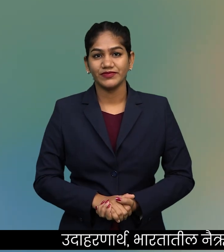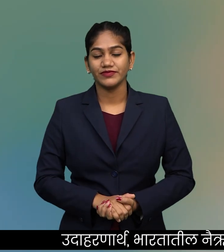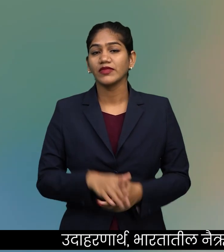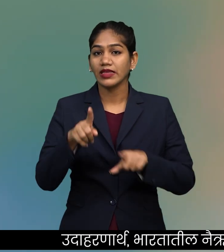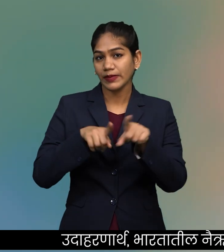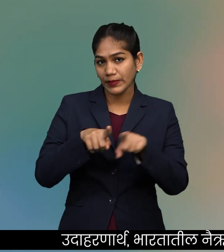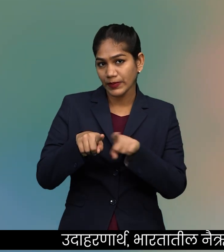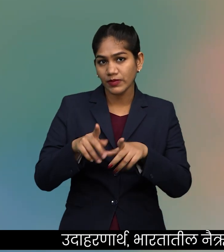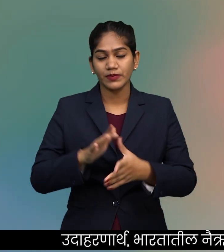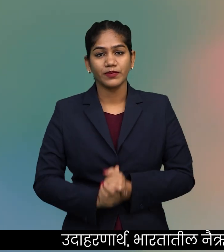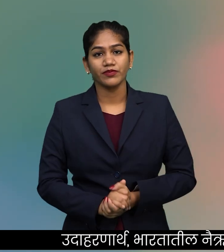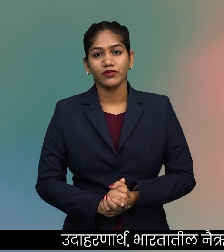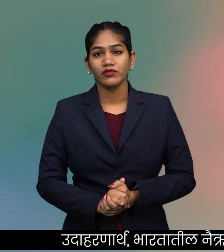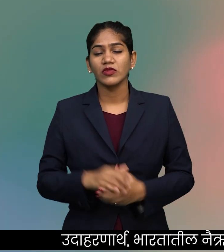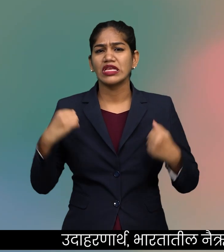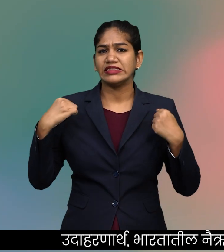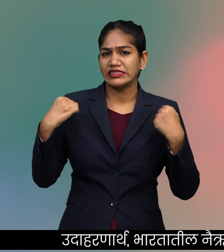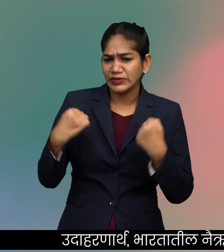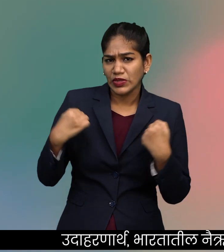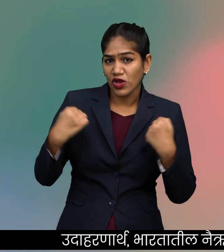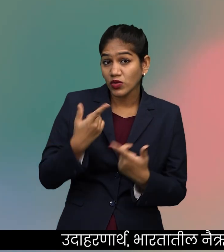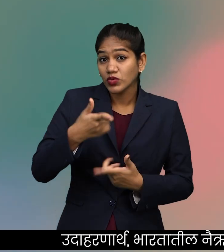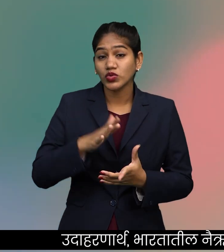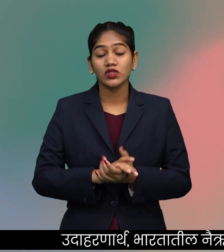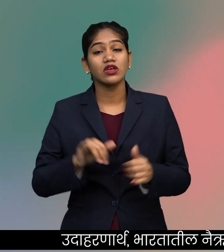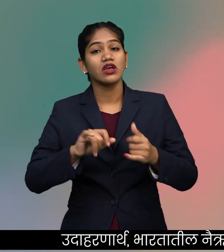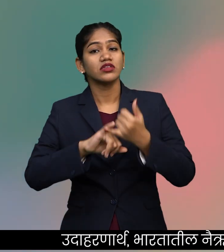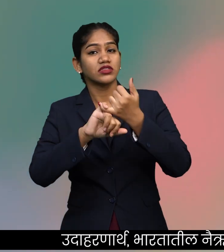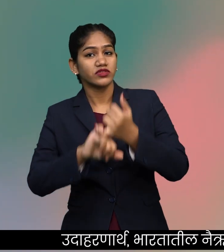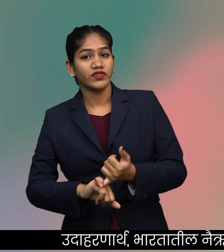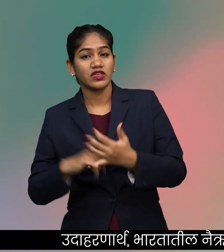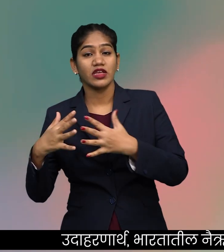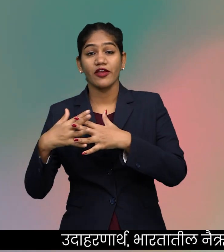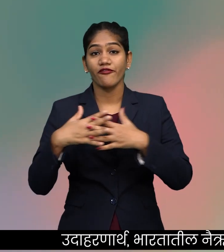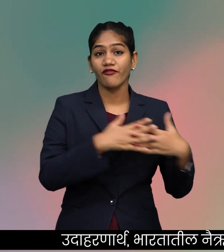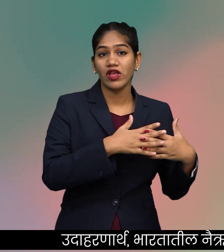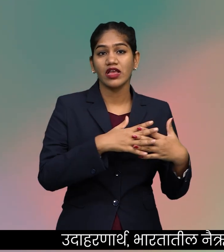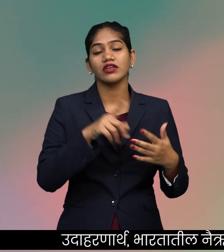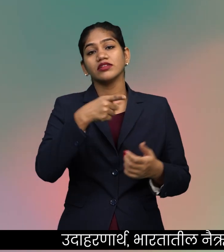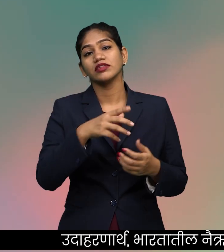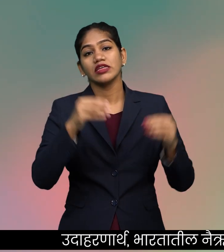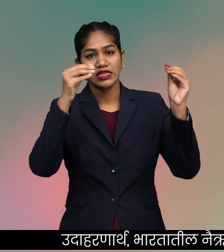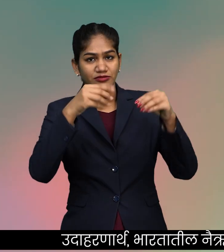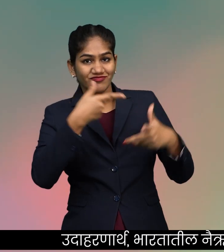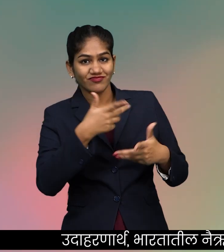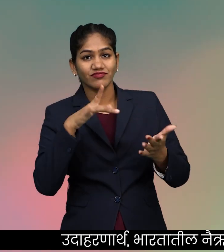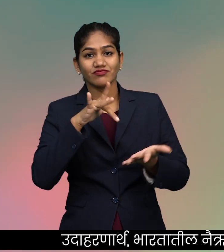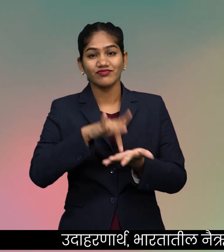उदाहरणार्थ, भारतातील नैऋत्य मान्सूनचे सक्रियतेवर अल निनो